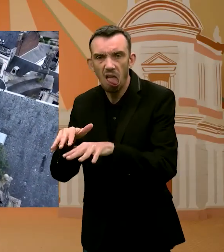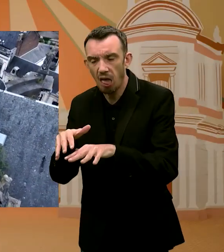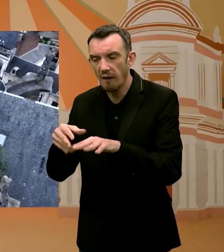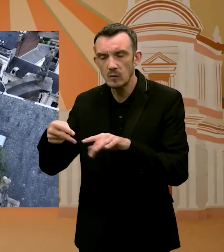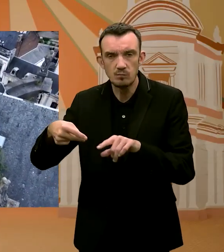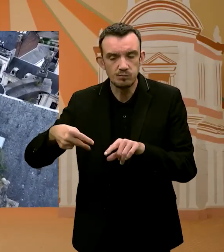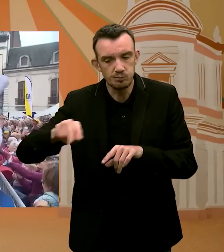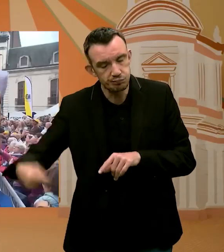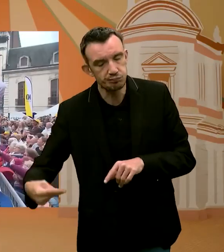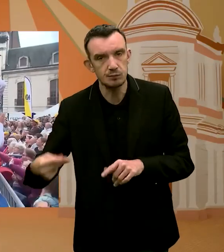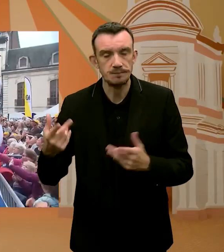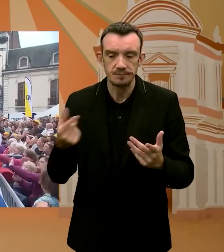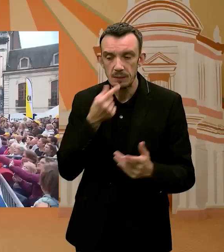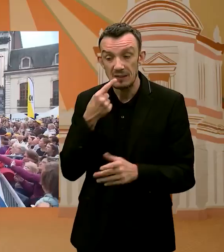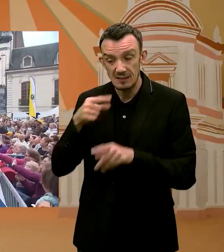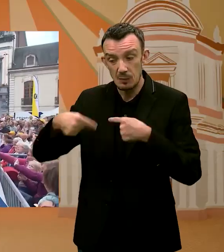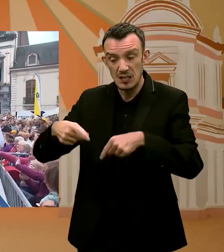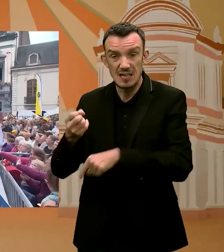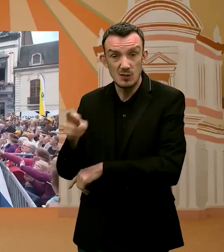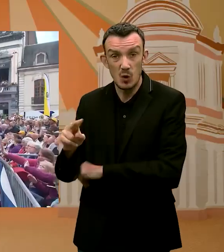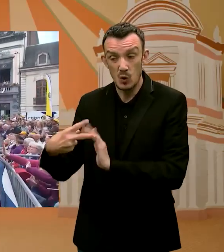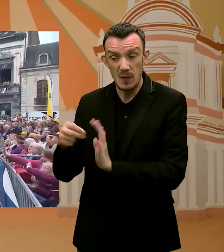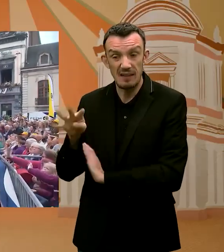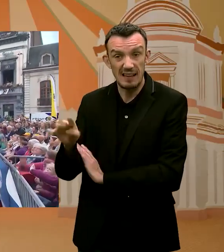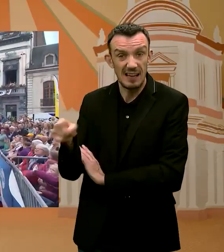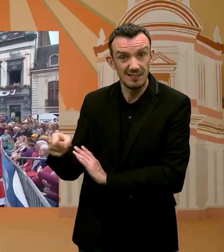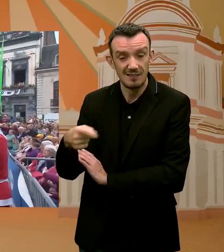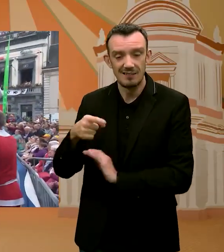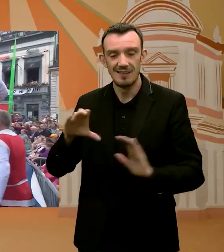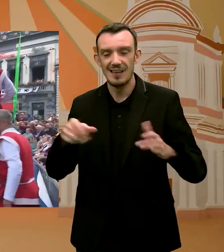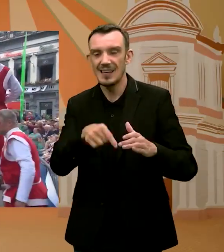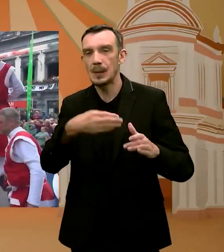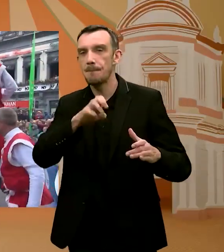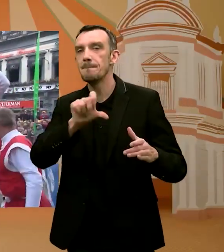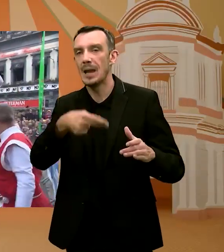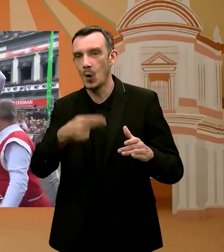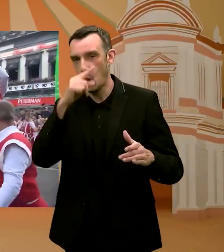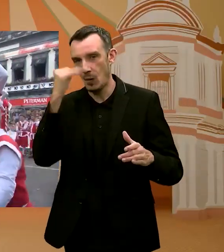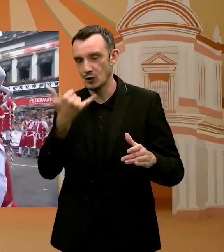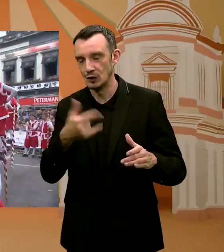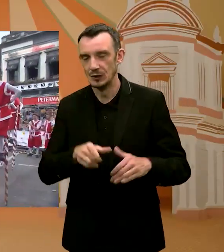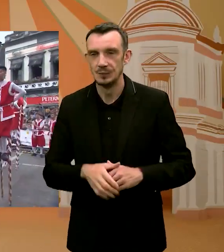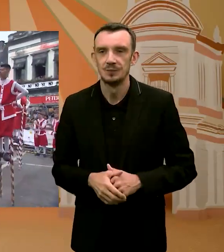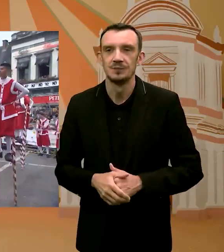d'or 2024 chez les Mélans. Hugues Wilmar qui a perdu son échasse. Et alors on peut voir qu'il a pu se